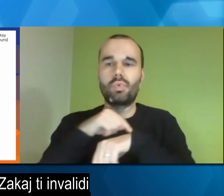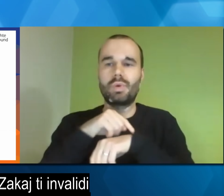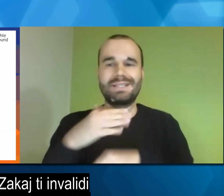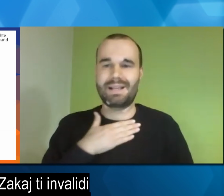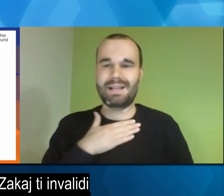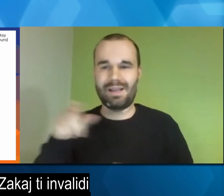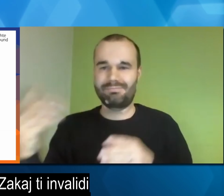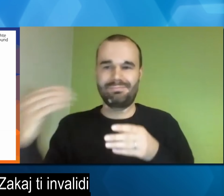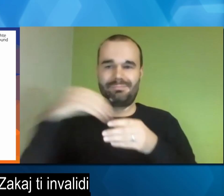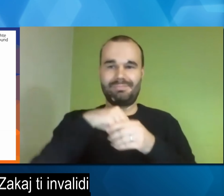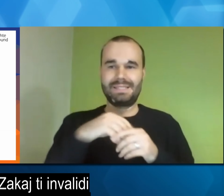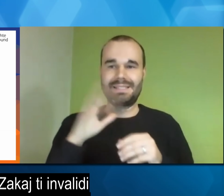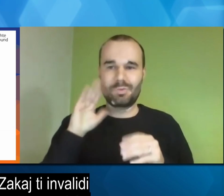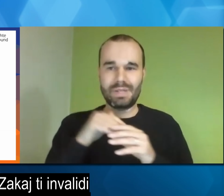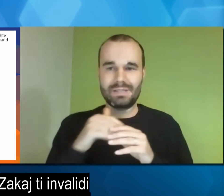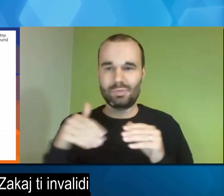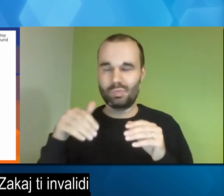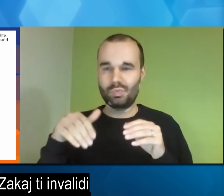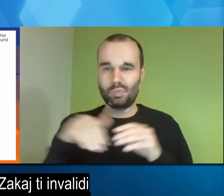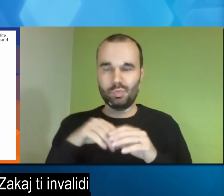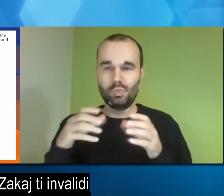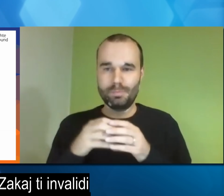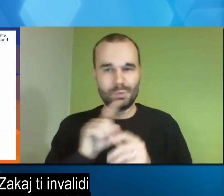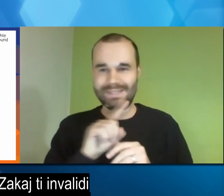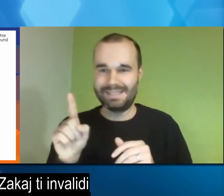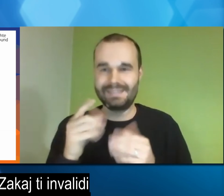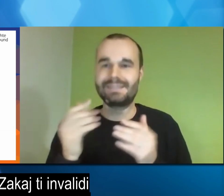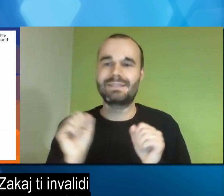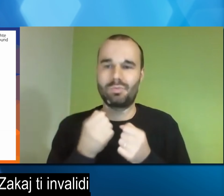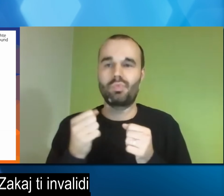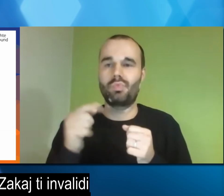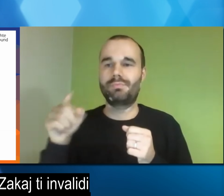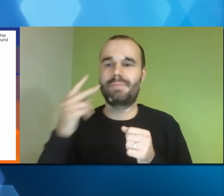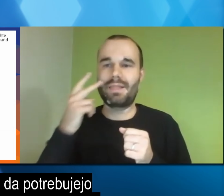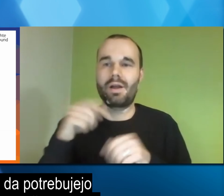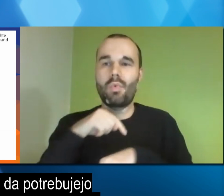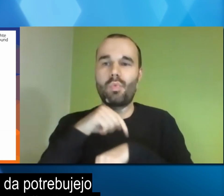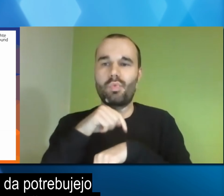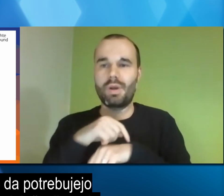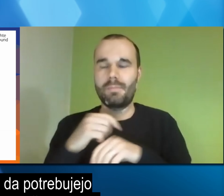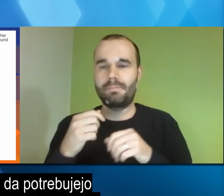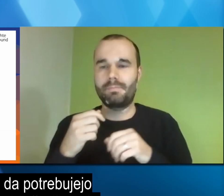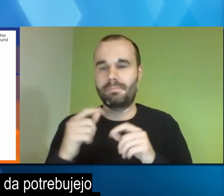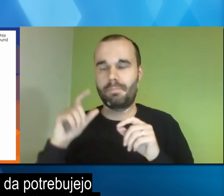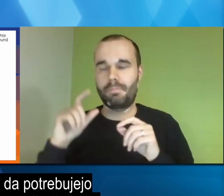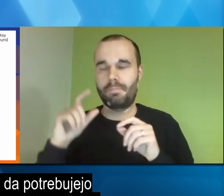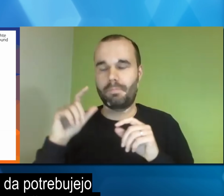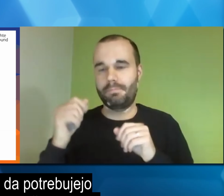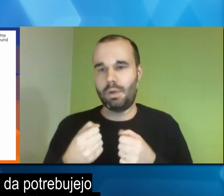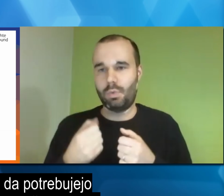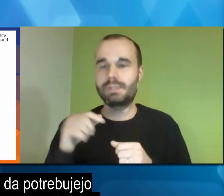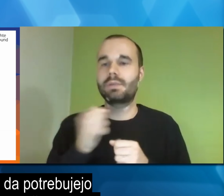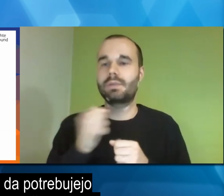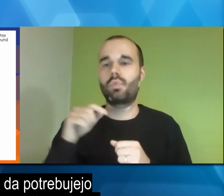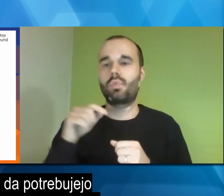plačuje glede na uro. Zakaj te invalidi niso vključeni v stanovanjsko skupnost, tako da potrebujejo